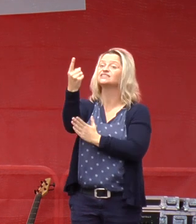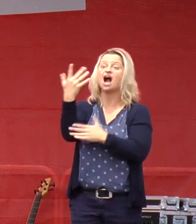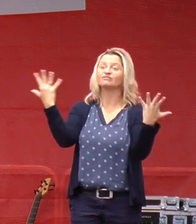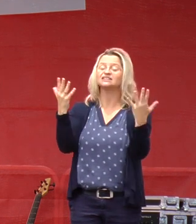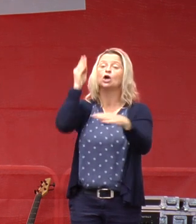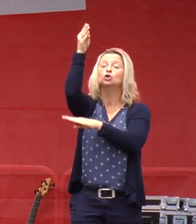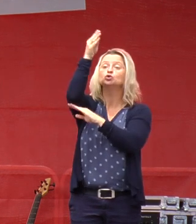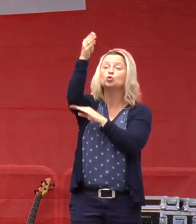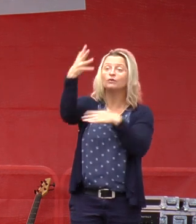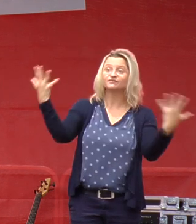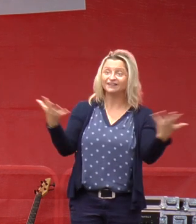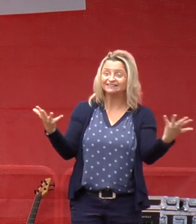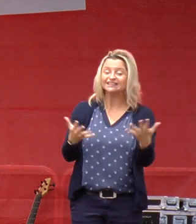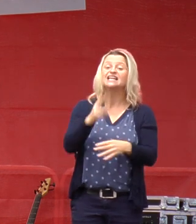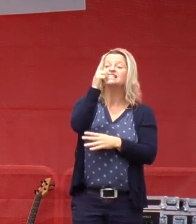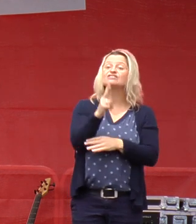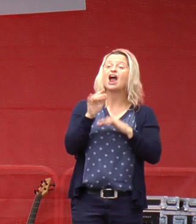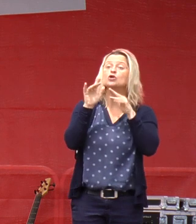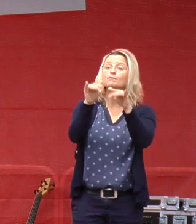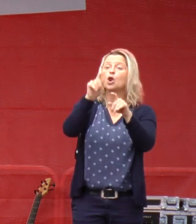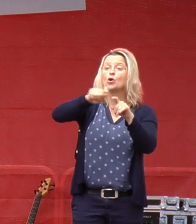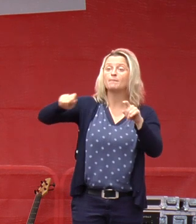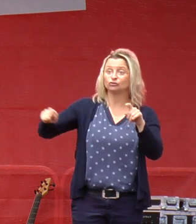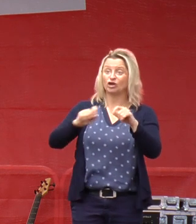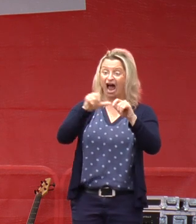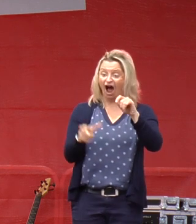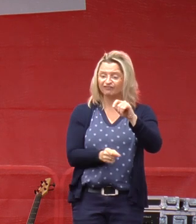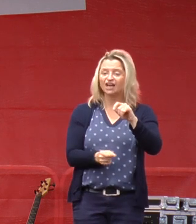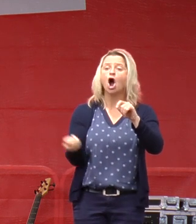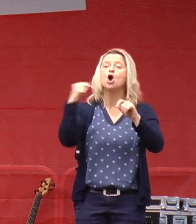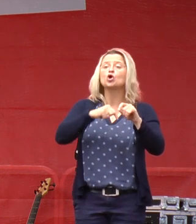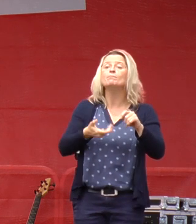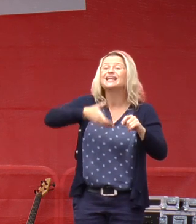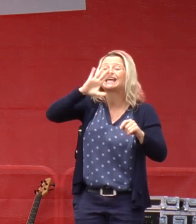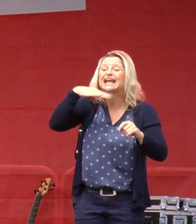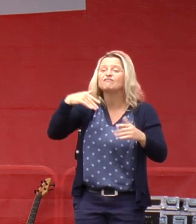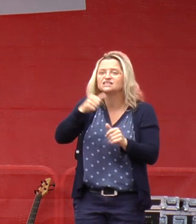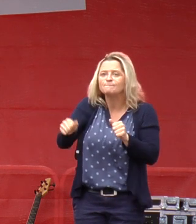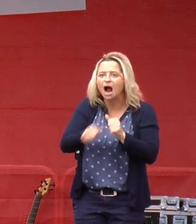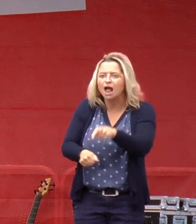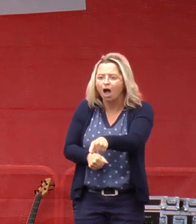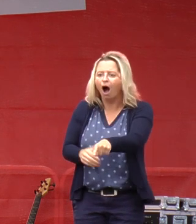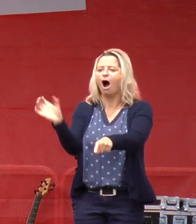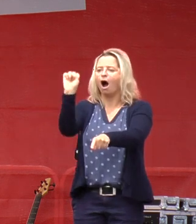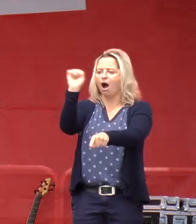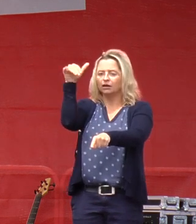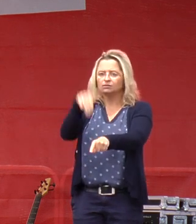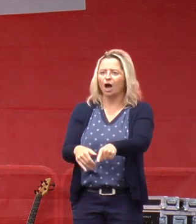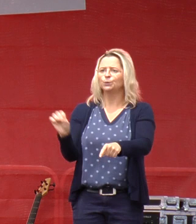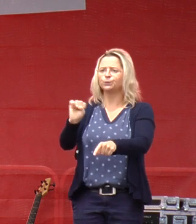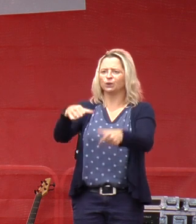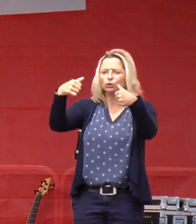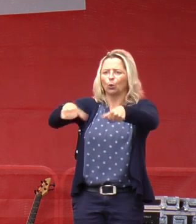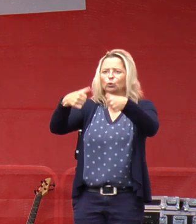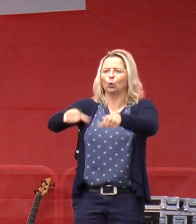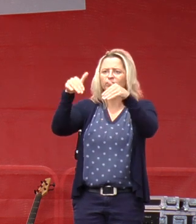Zukunft mehr als 200 Millionen Menschen in Afrika an akuten Trinkwassermangel leiden. Da ahnt man, was dort für ein Migrationsdruck ist und was das